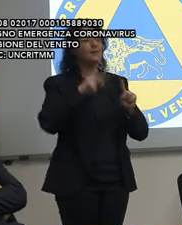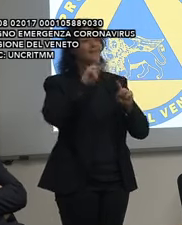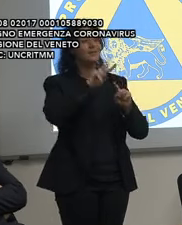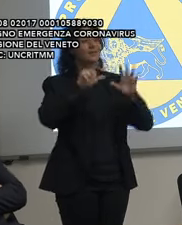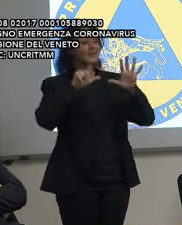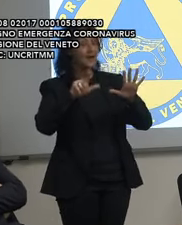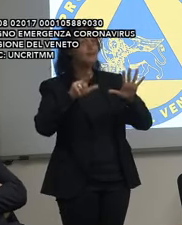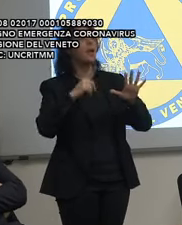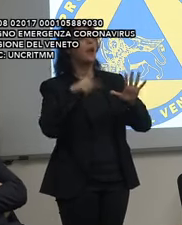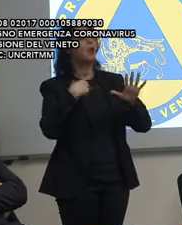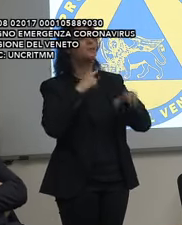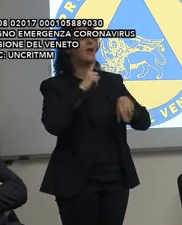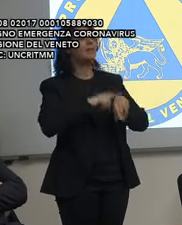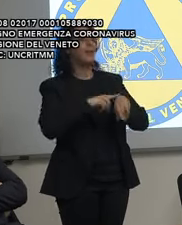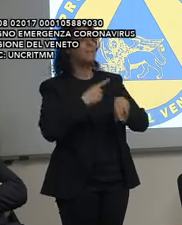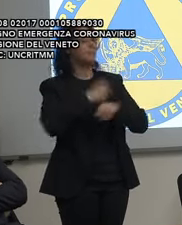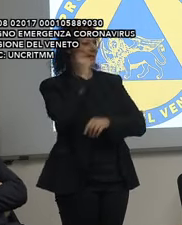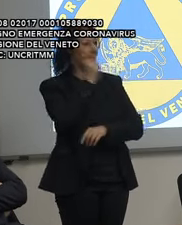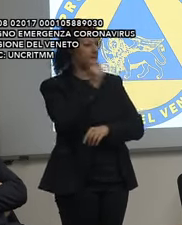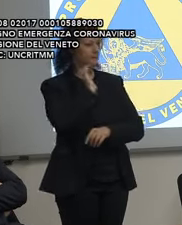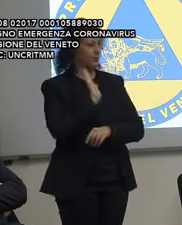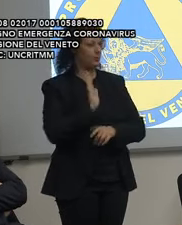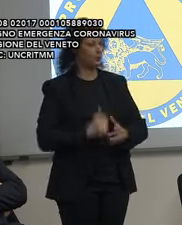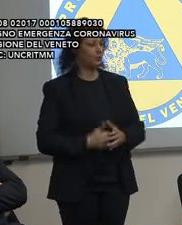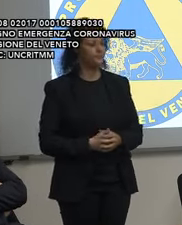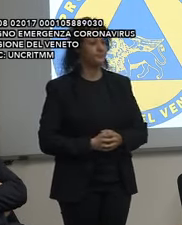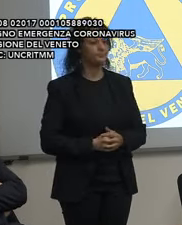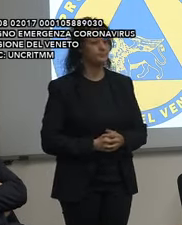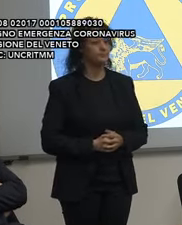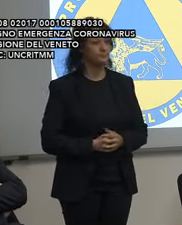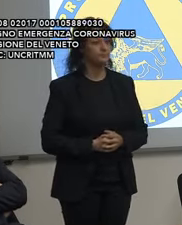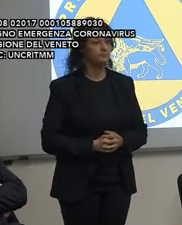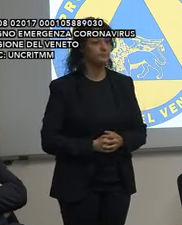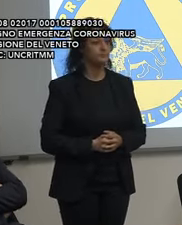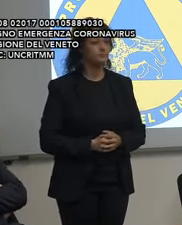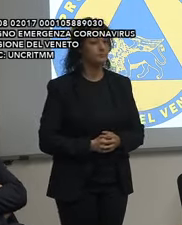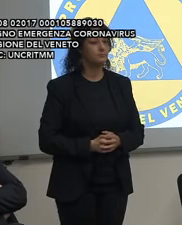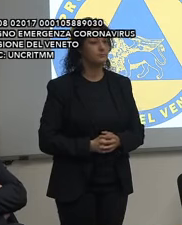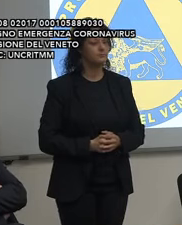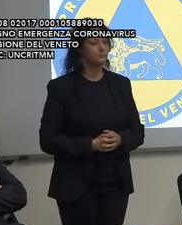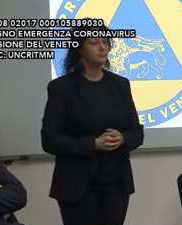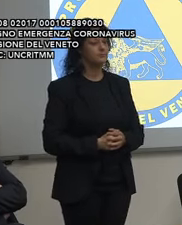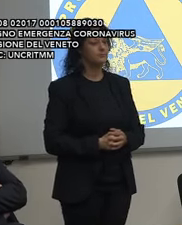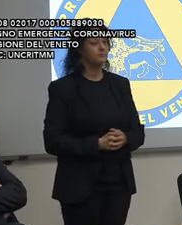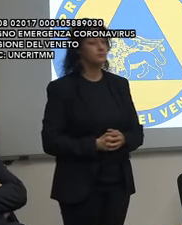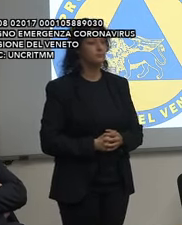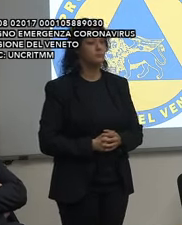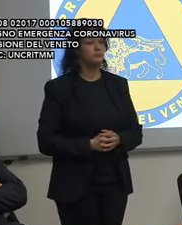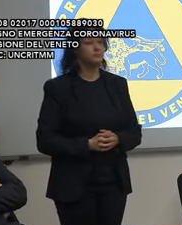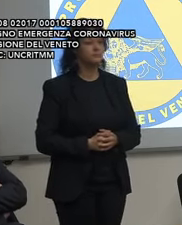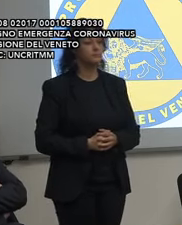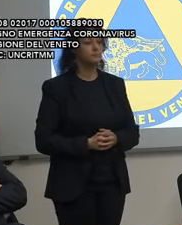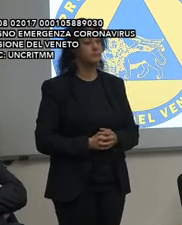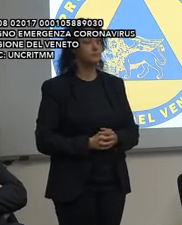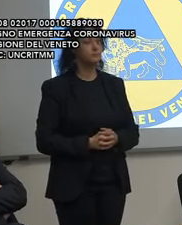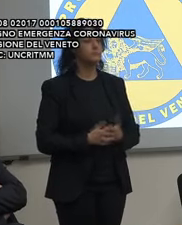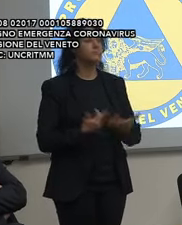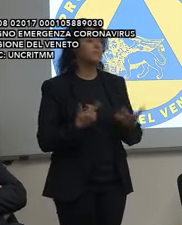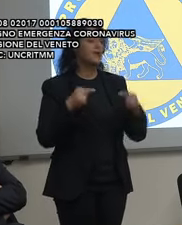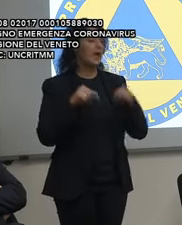tempi. Di quello che c'è dentro, di tutto quello che noi dobbiamo fare, credo conti fino a un certo punto,